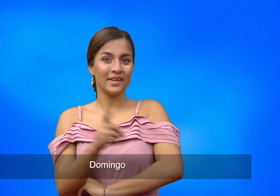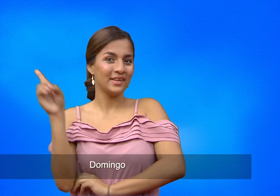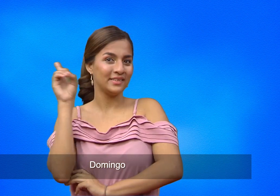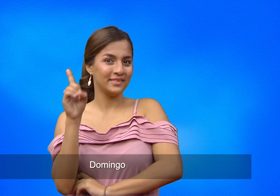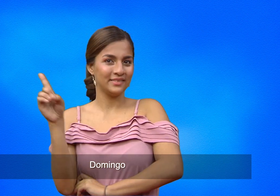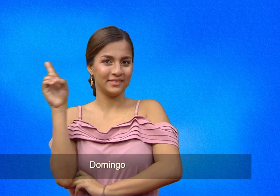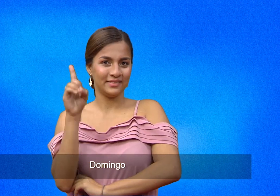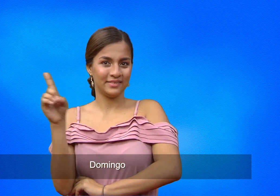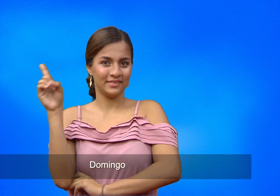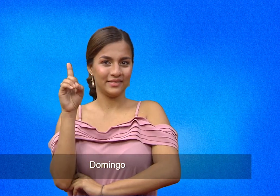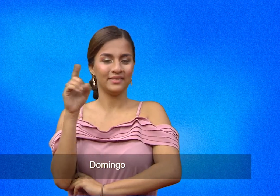domingo